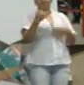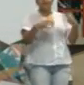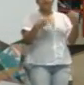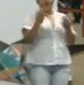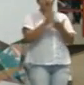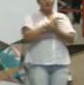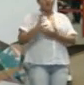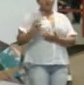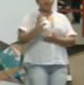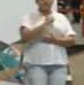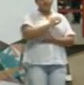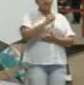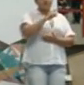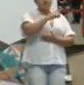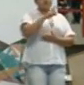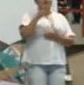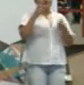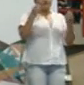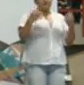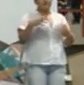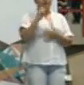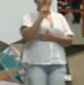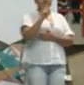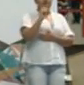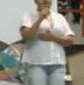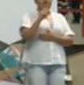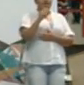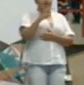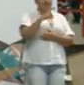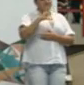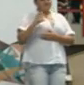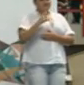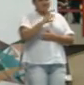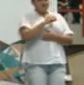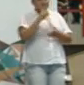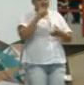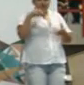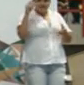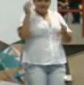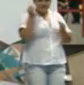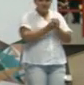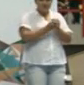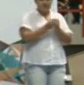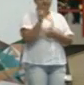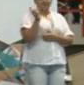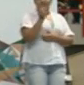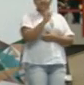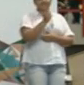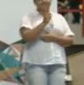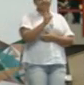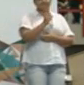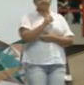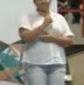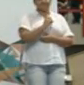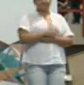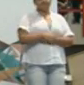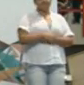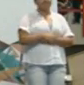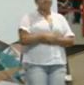são... Deixa eu fazer uma pergunta. Em que parte do vírus fica a membrana plasmática dele? Em